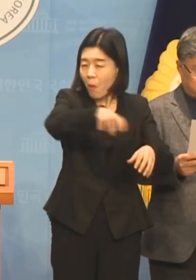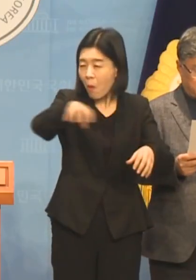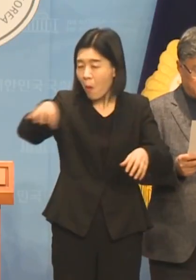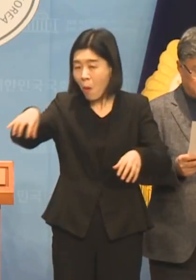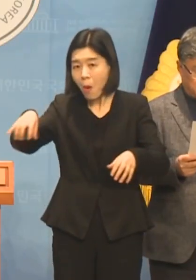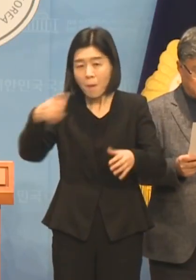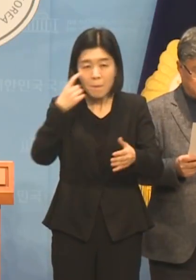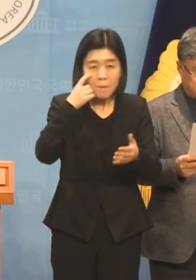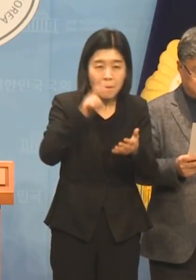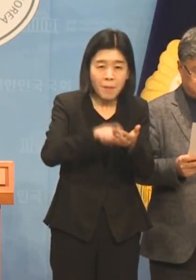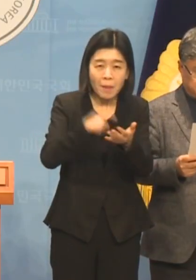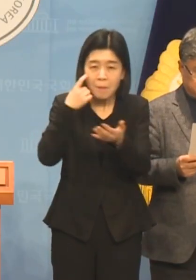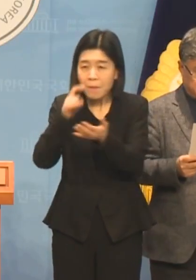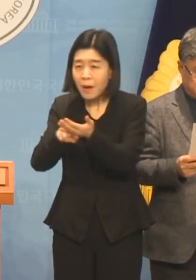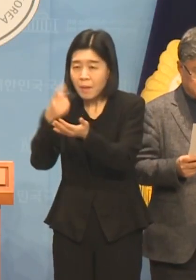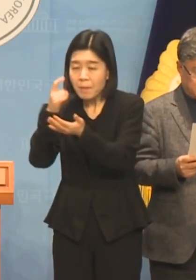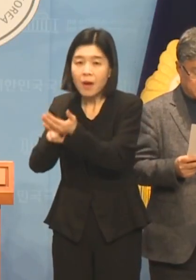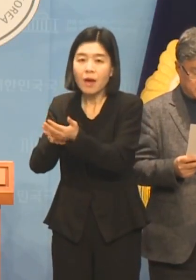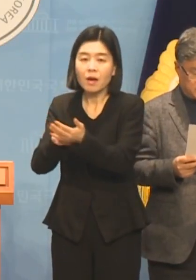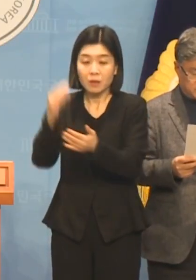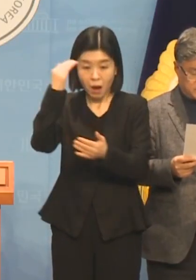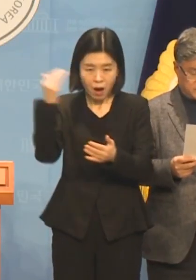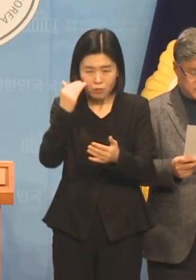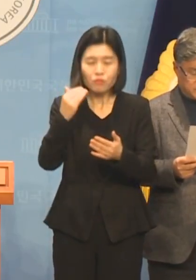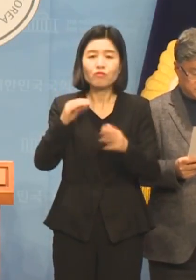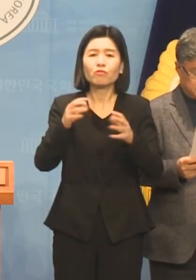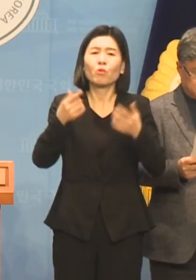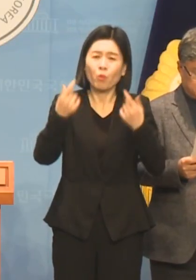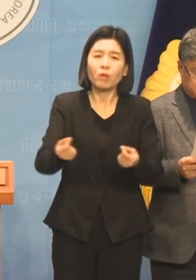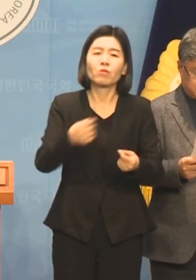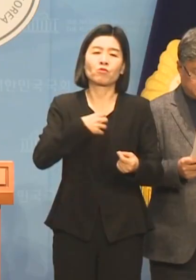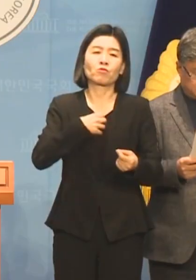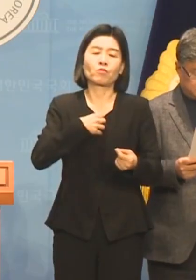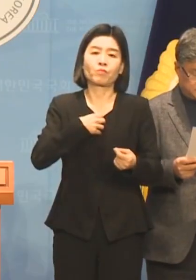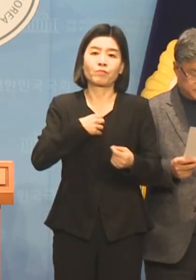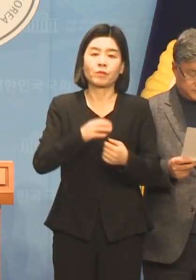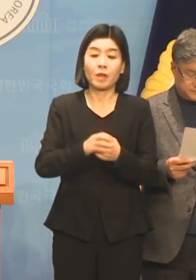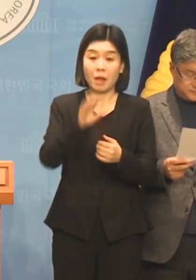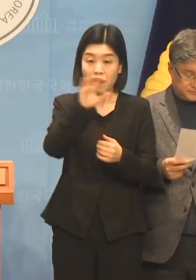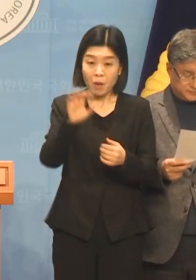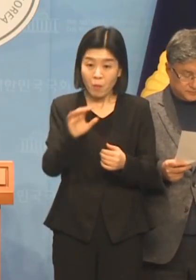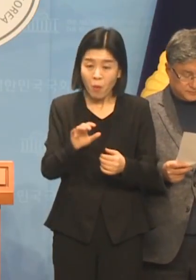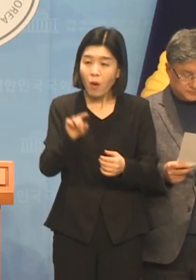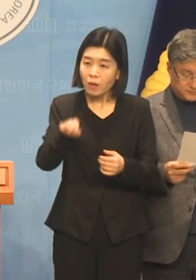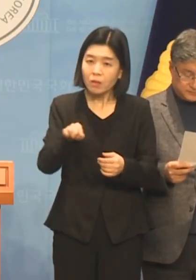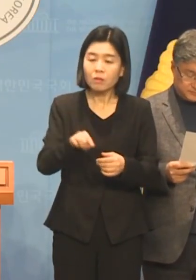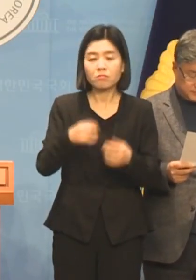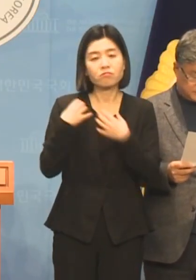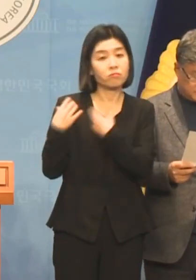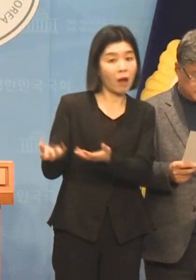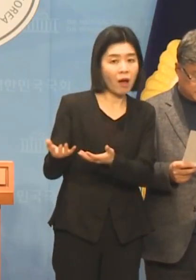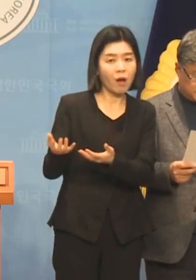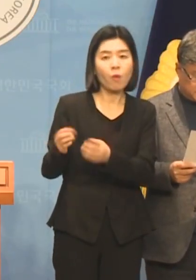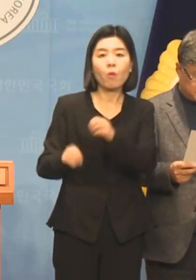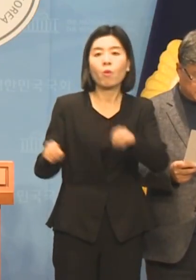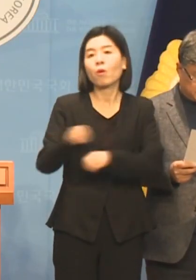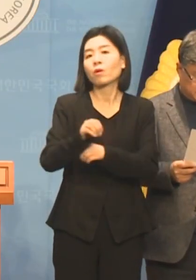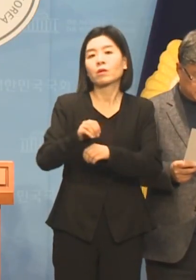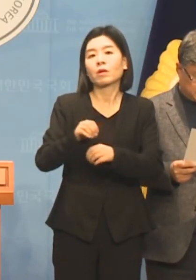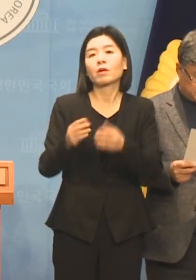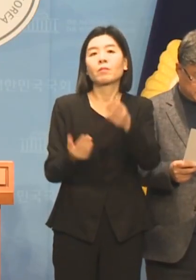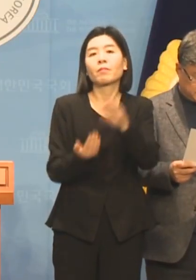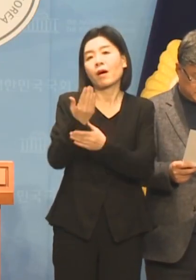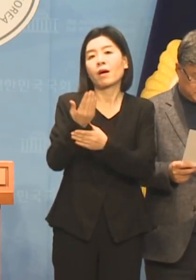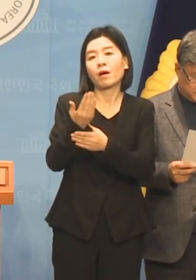있고 한국도 그 예외는 아닙니다. 반복되는 무대응이 기후 재난을 키우고 있습니다.